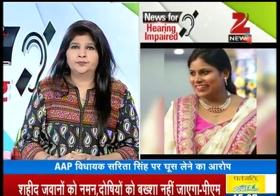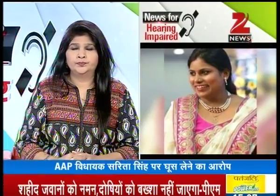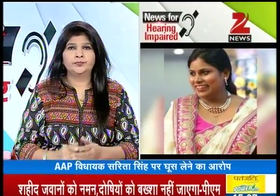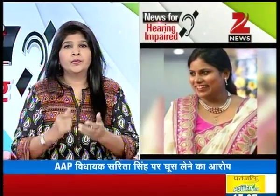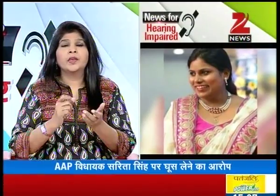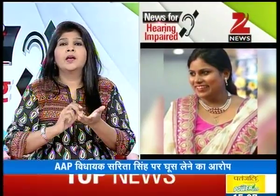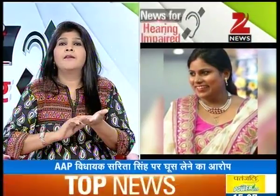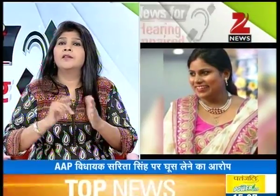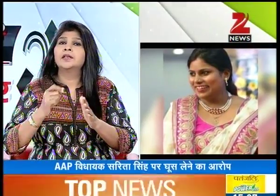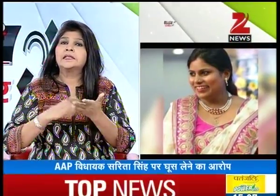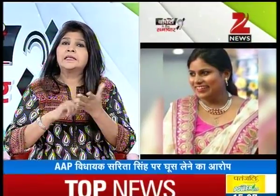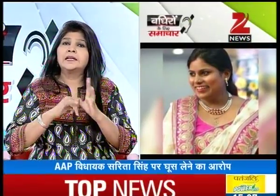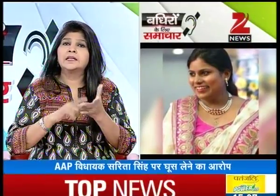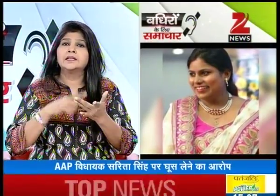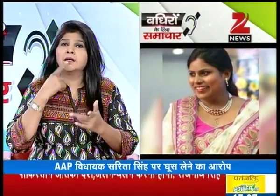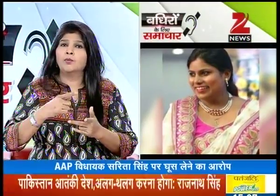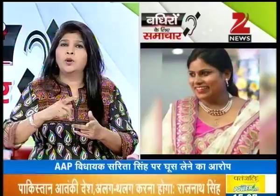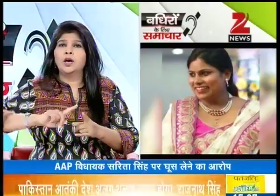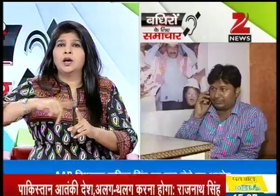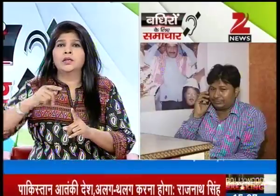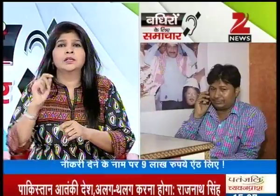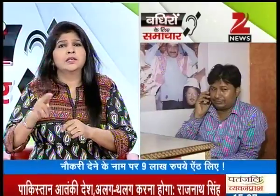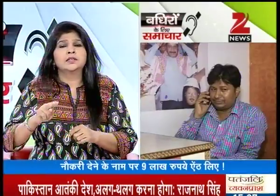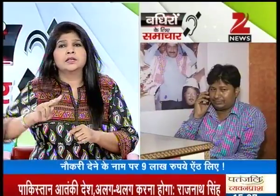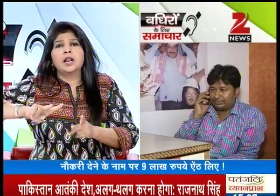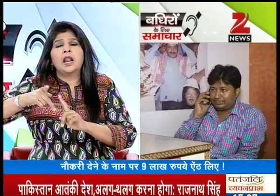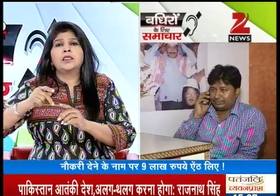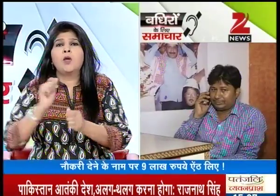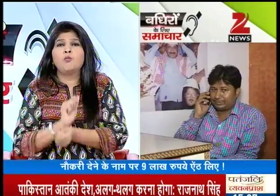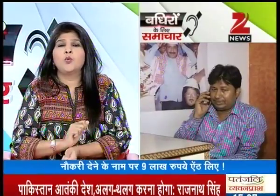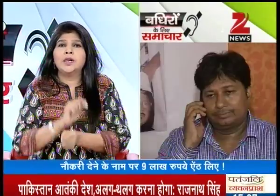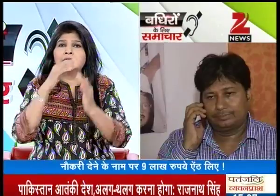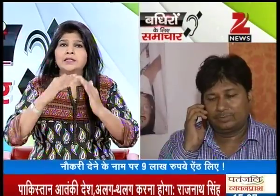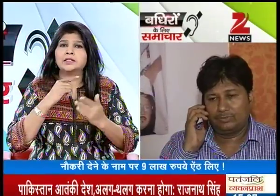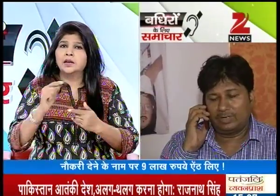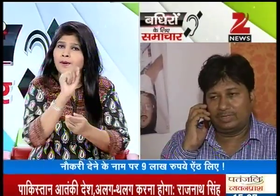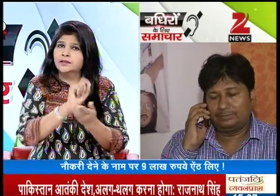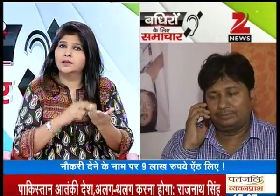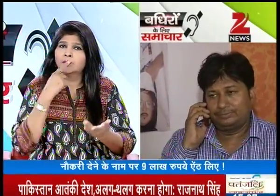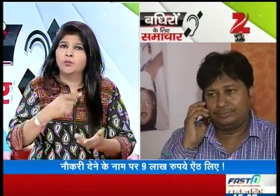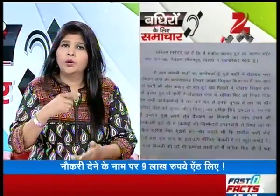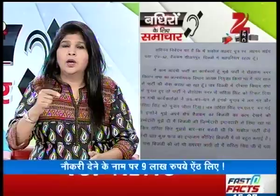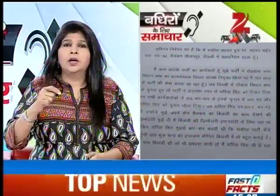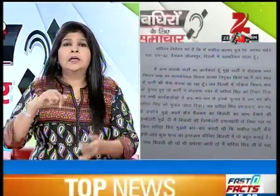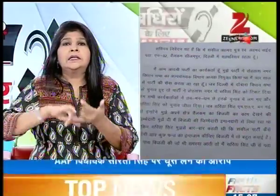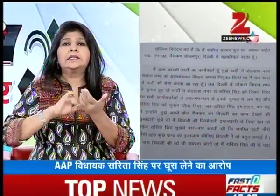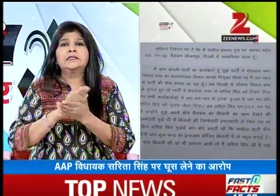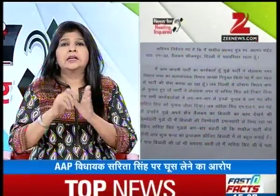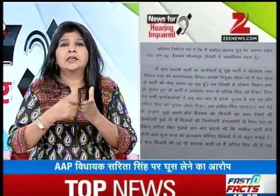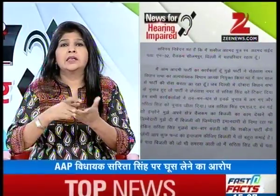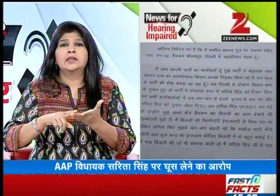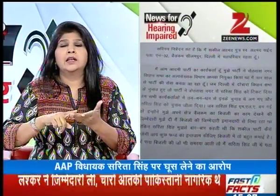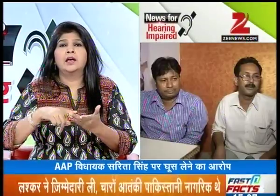दिया। विधायक सरिता सिंह ने भी शकील अहमद के खिलाफ मानसरोवर पार्क थाने में शिकायत दर्ज कराई है। सरिता सिंह